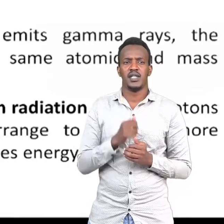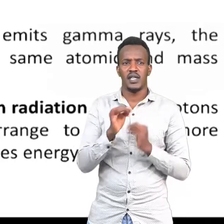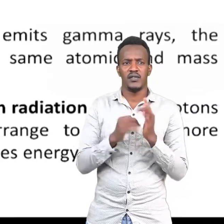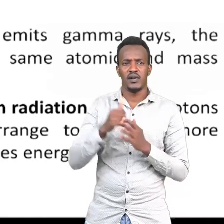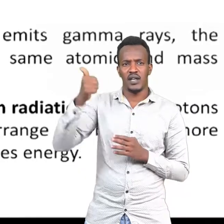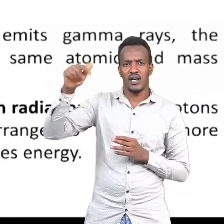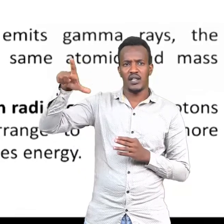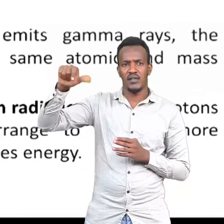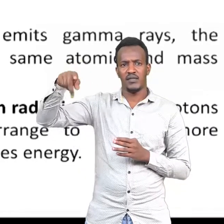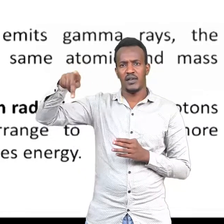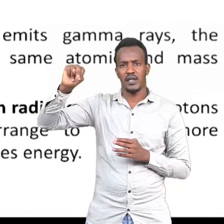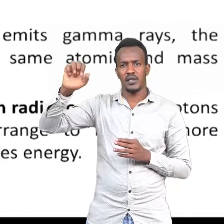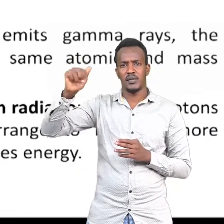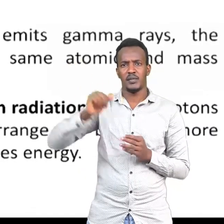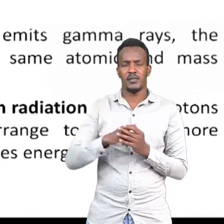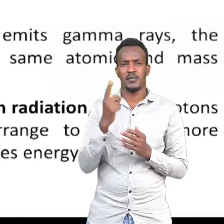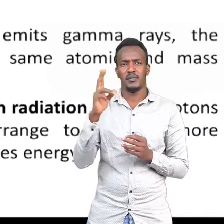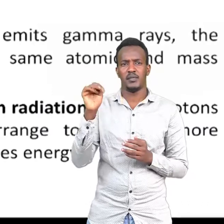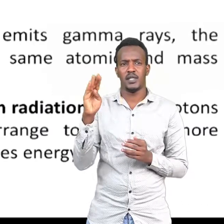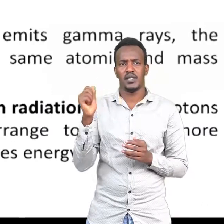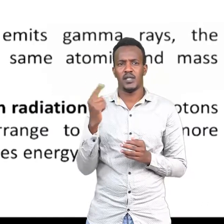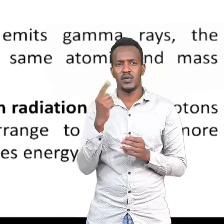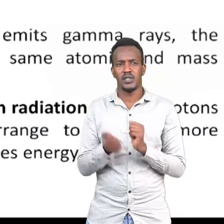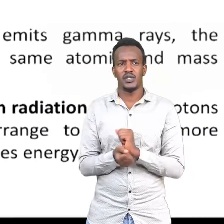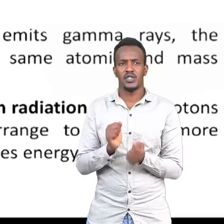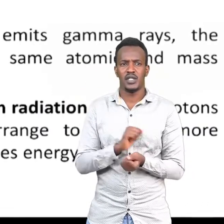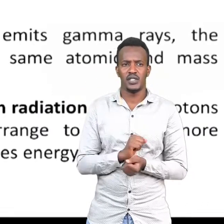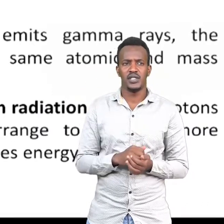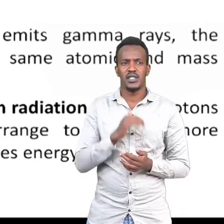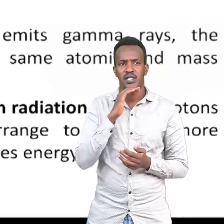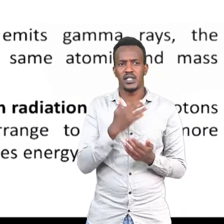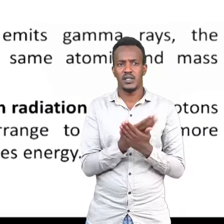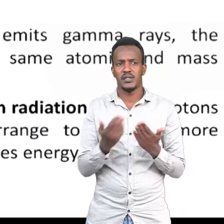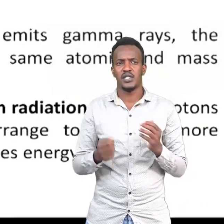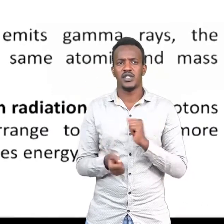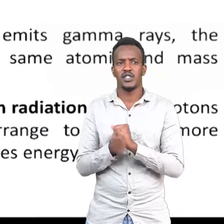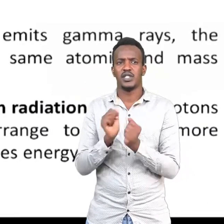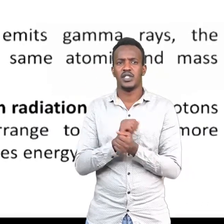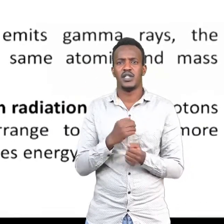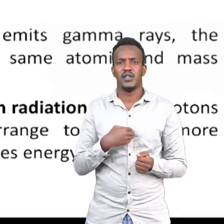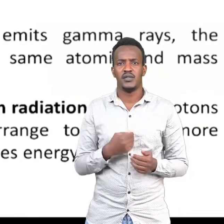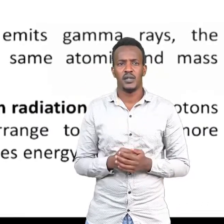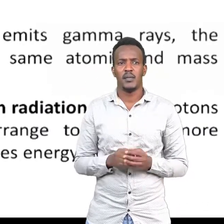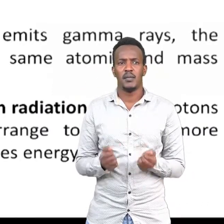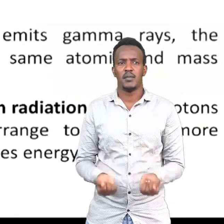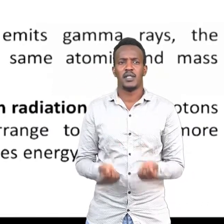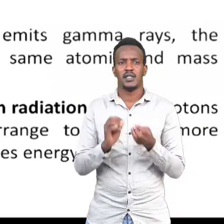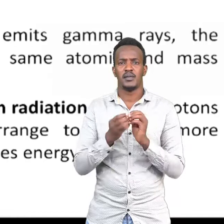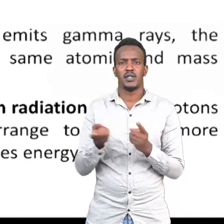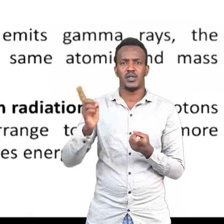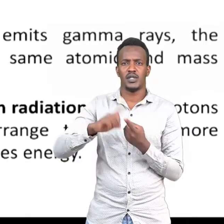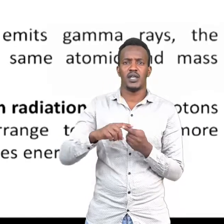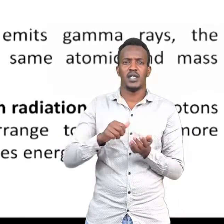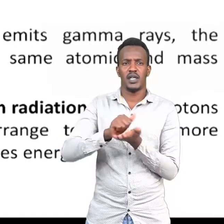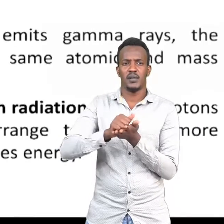iyo betada labaduba markaasi waxay qaar kood isbedelayeen gamada iyada waxa weeyaan markaasi wax bedelmaya ma jiro naanti mass numberka isma dhimayo mana soo biirayo atomic